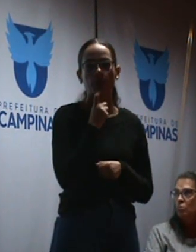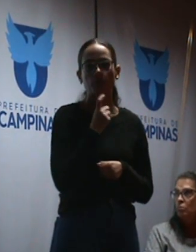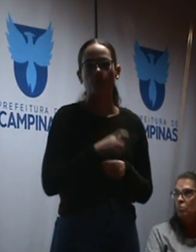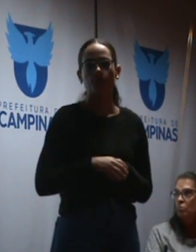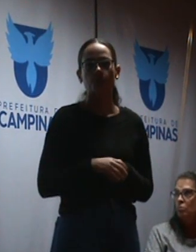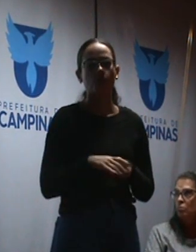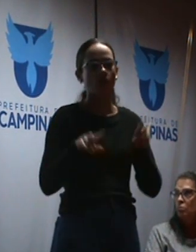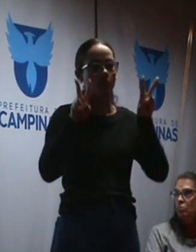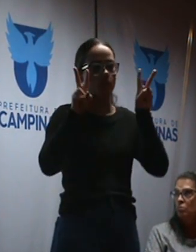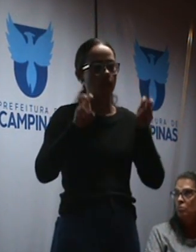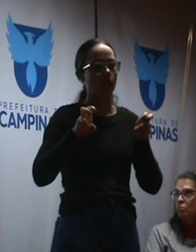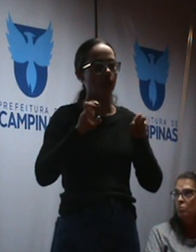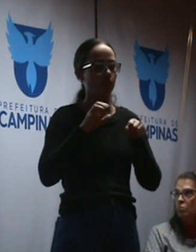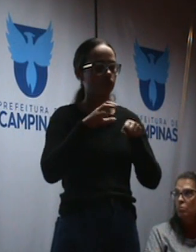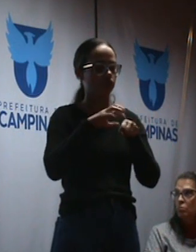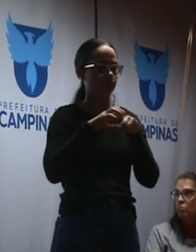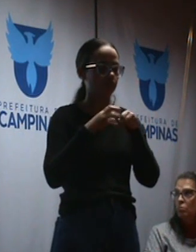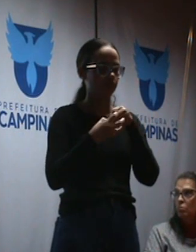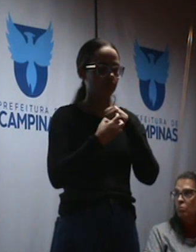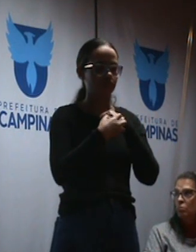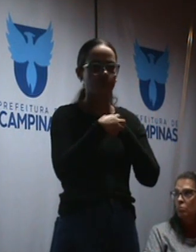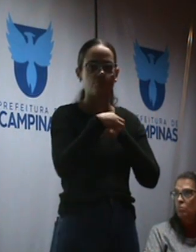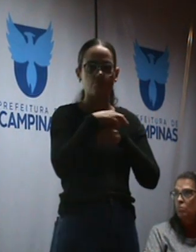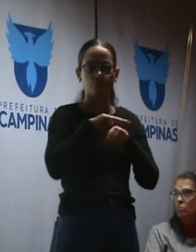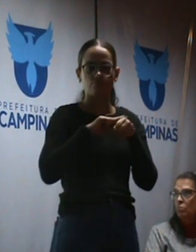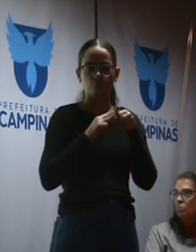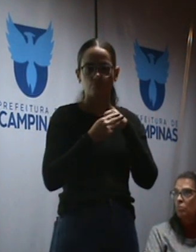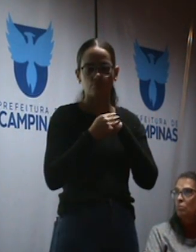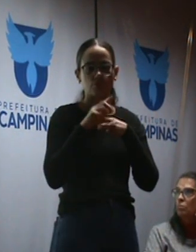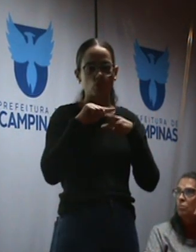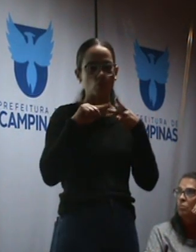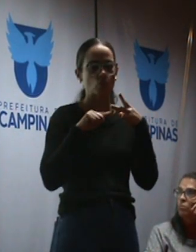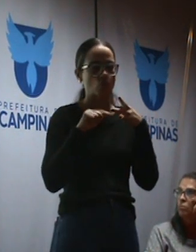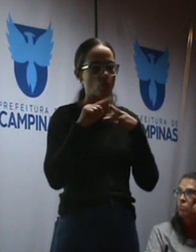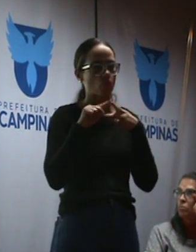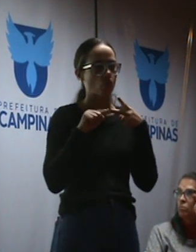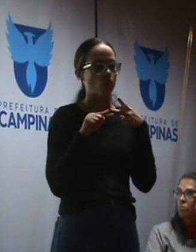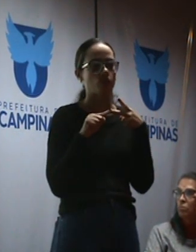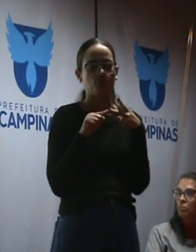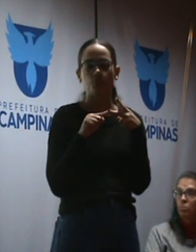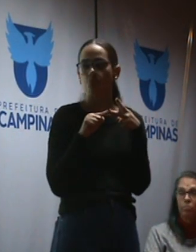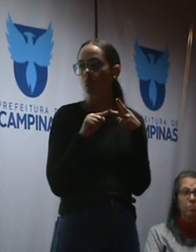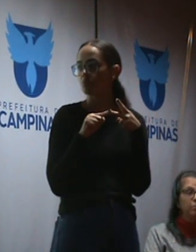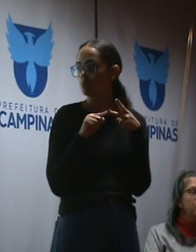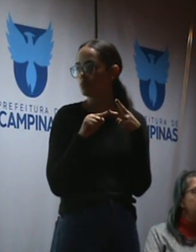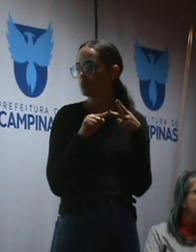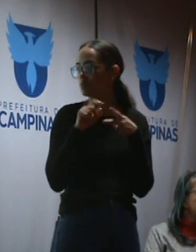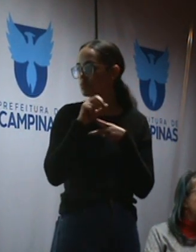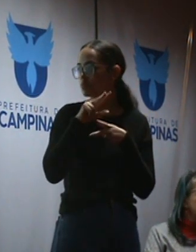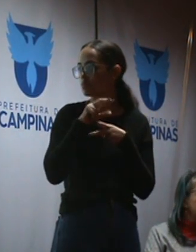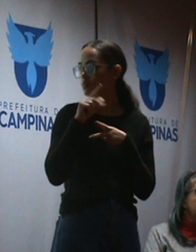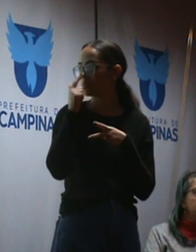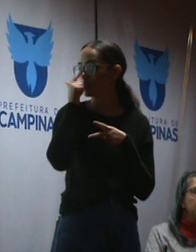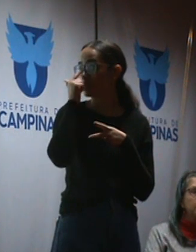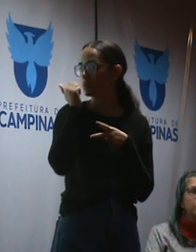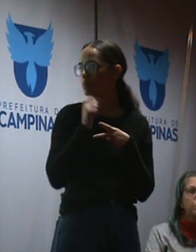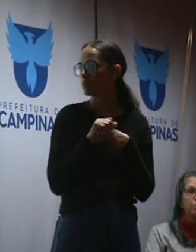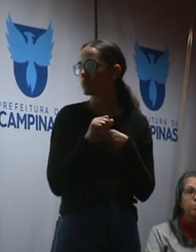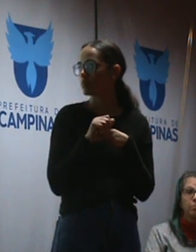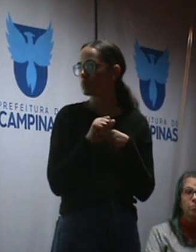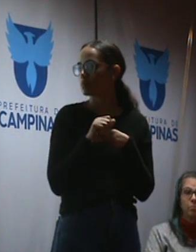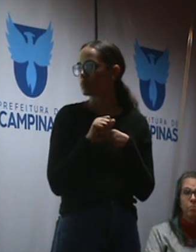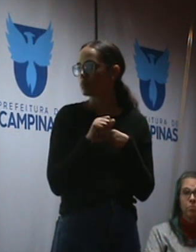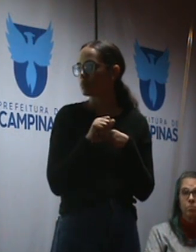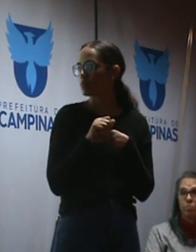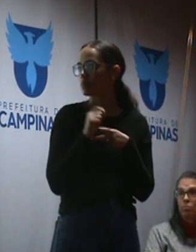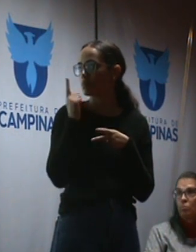Sobre chikungunya e zika, vou falar um pouquinho rapidamente dessas duas outras arboviroses. A zika,